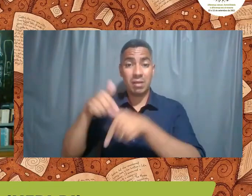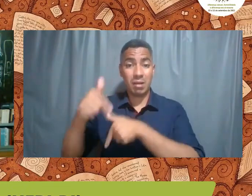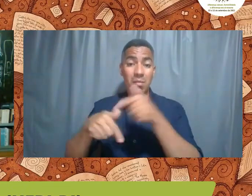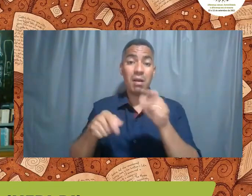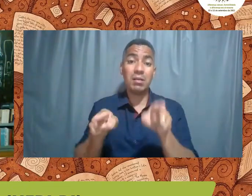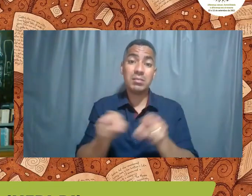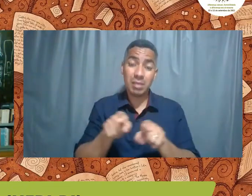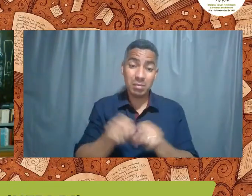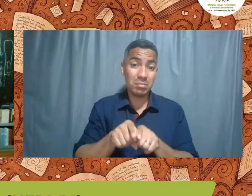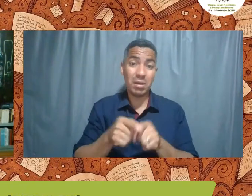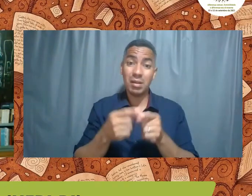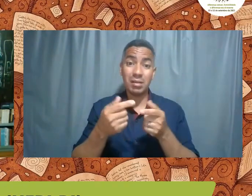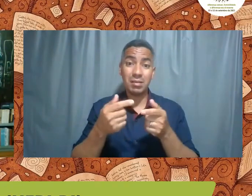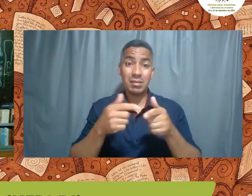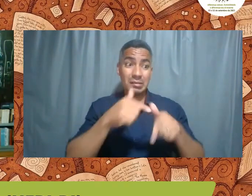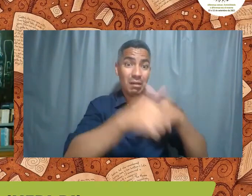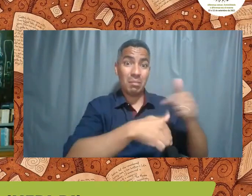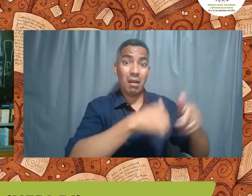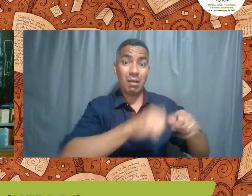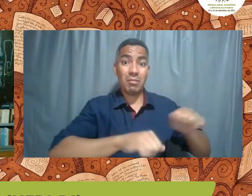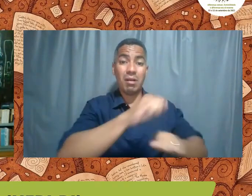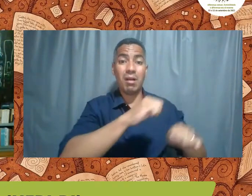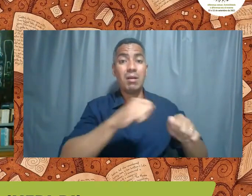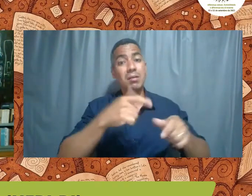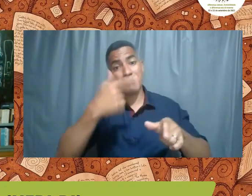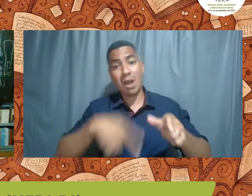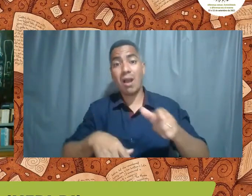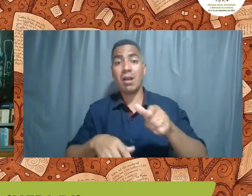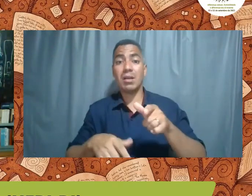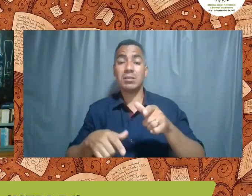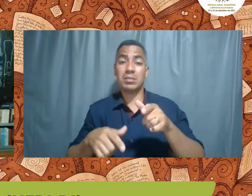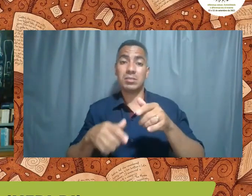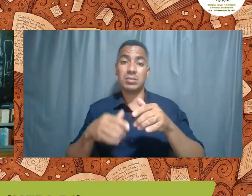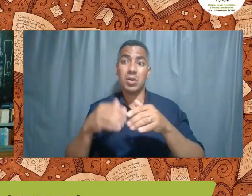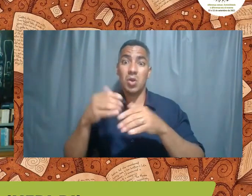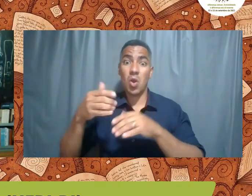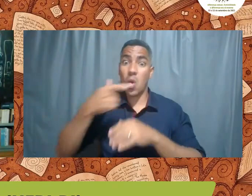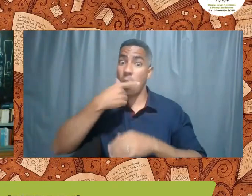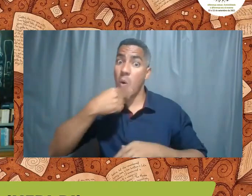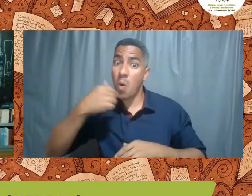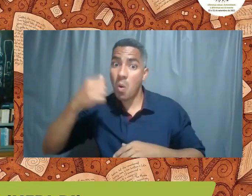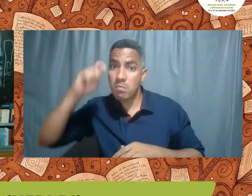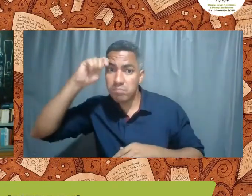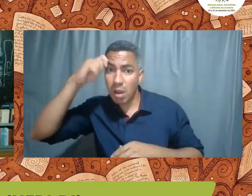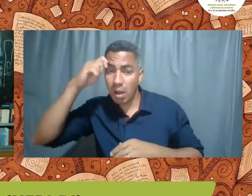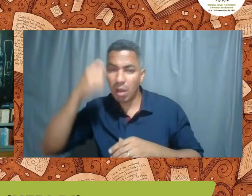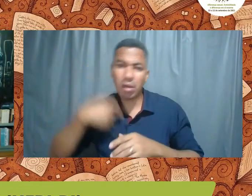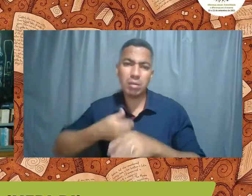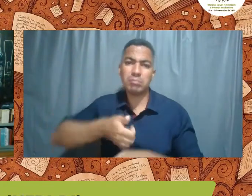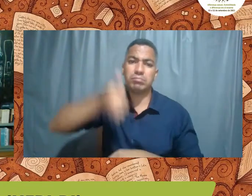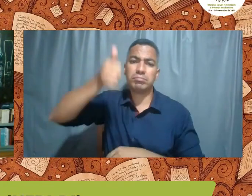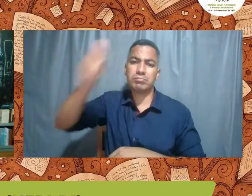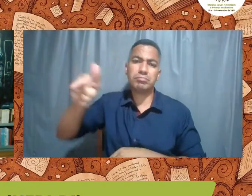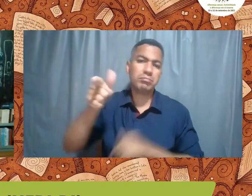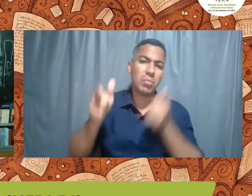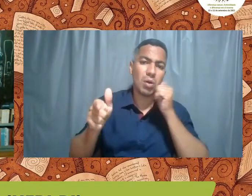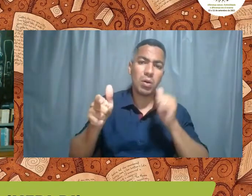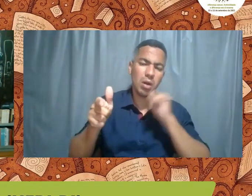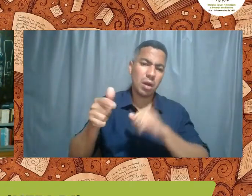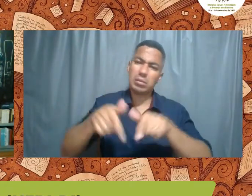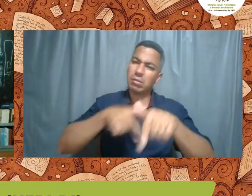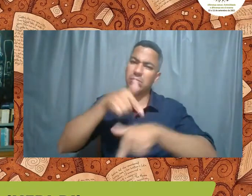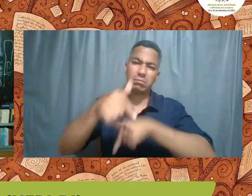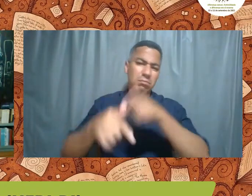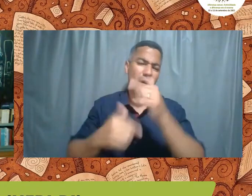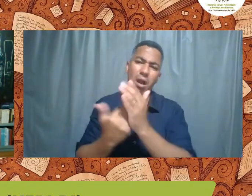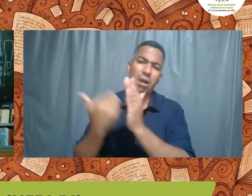do que os homens negros, né? São elas que são objeto da violência sexual e do feminicídio muito mais